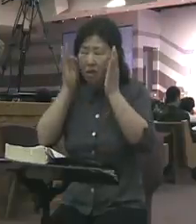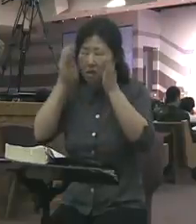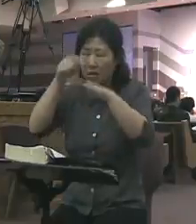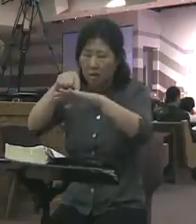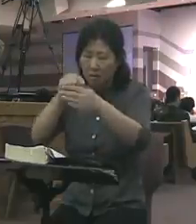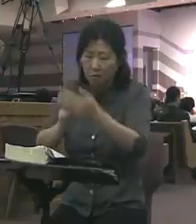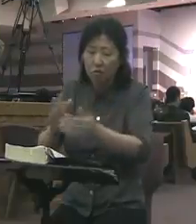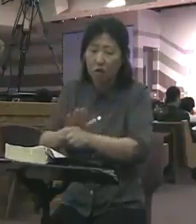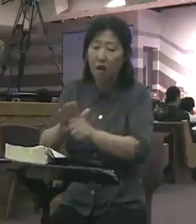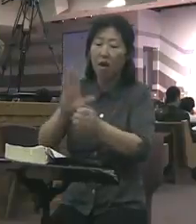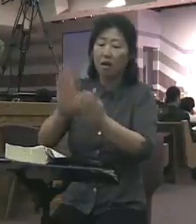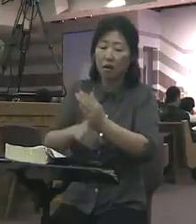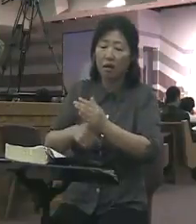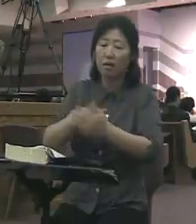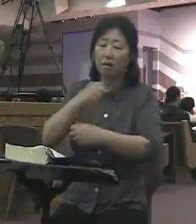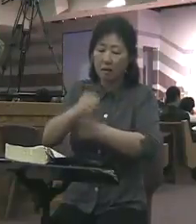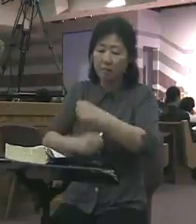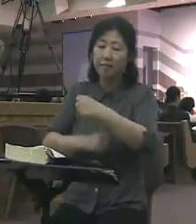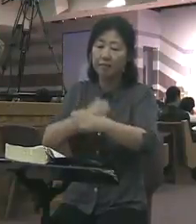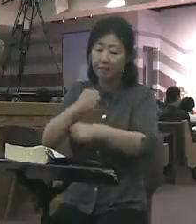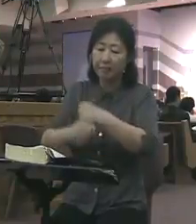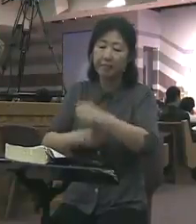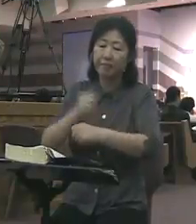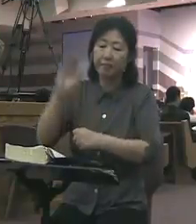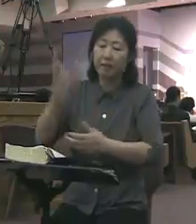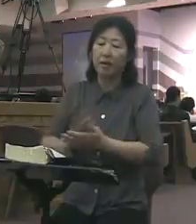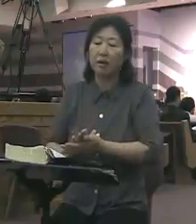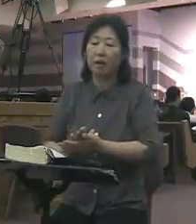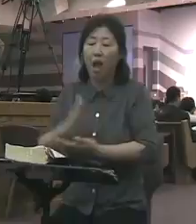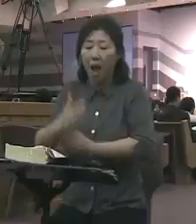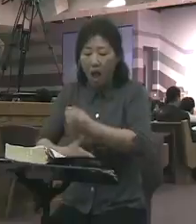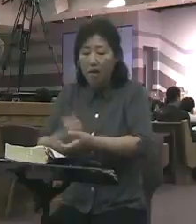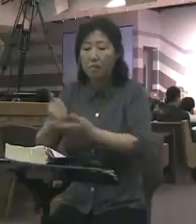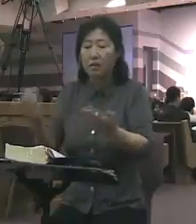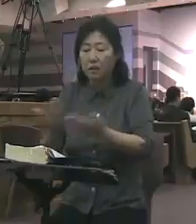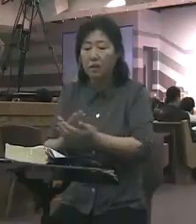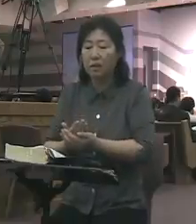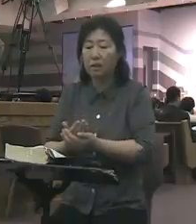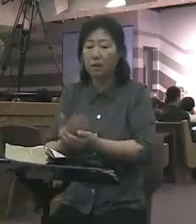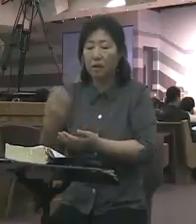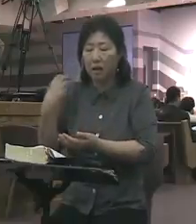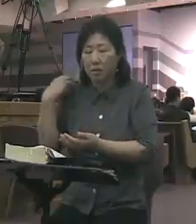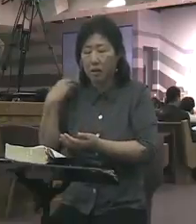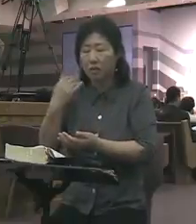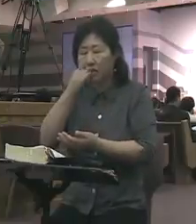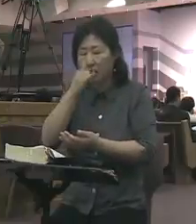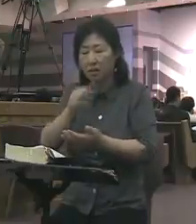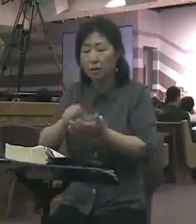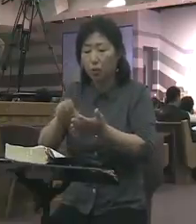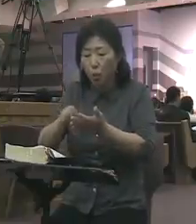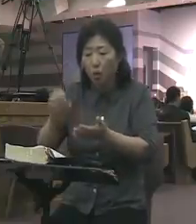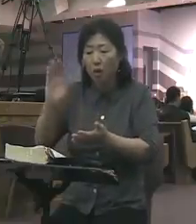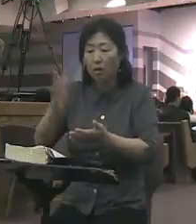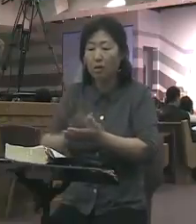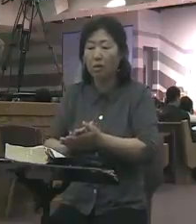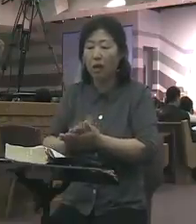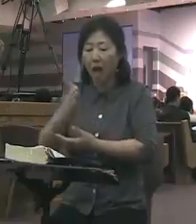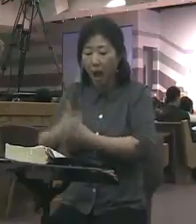때 자유롭게 되더라. 하나님의 일을 감당할 수 있는 도구가 되더라. 하나님이 원하시는 그릇이 될